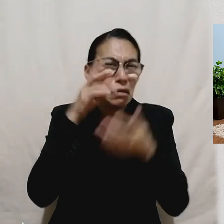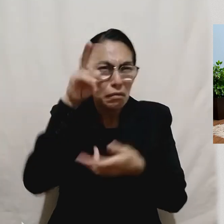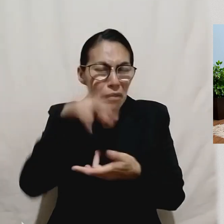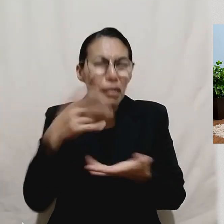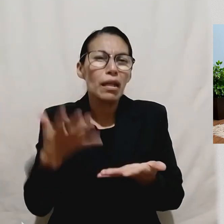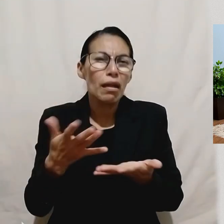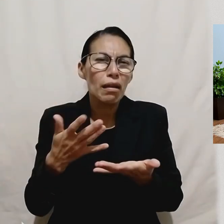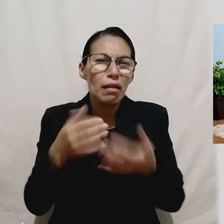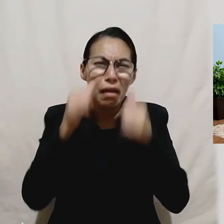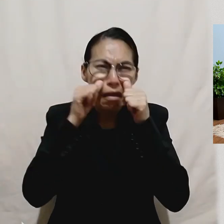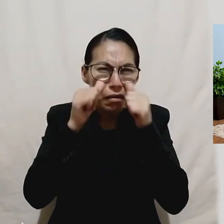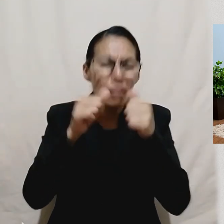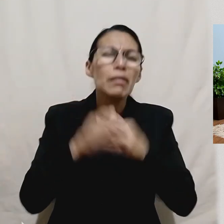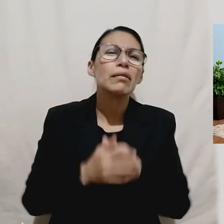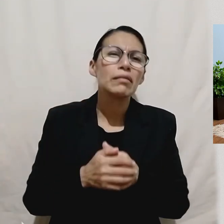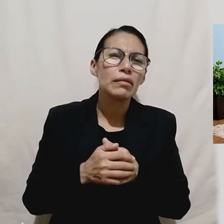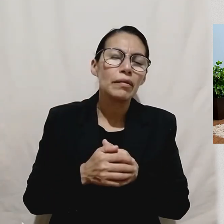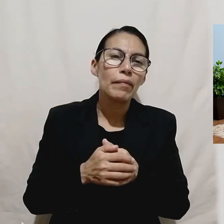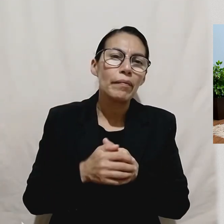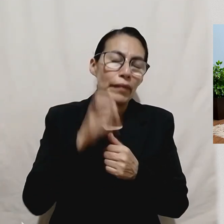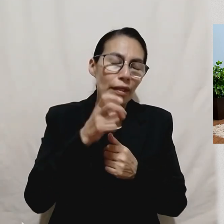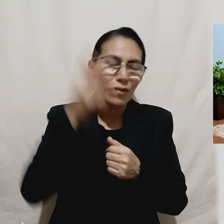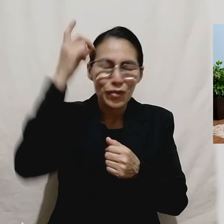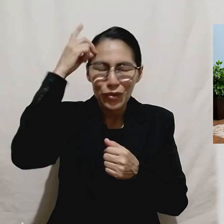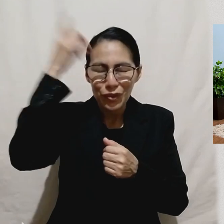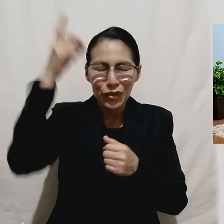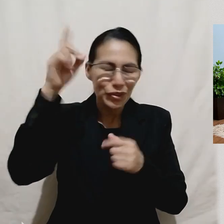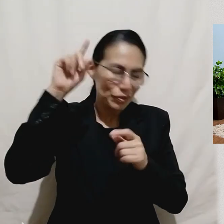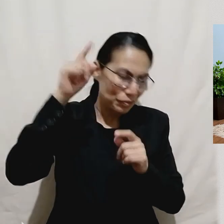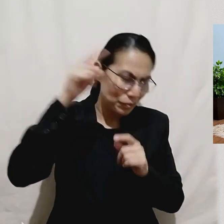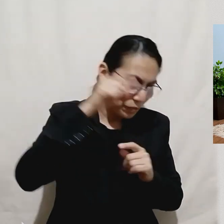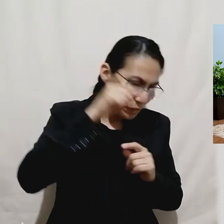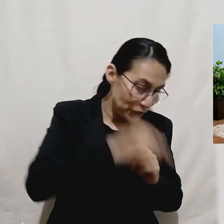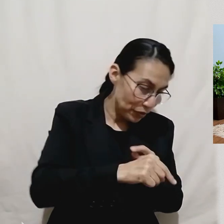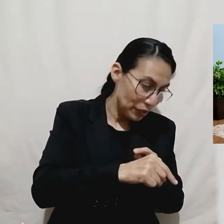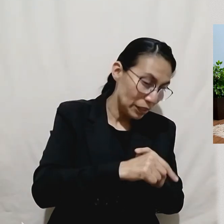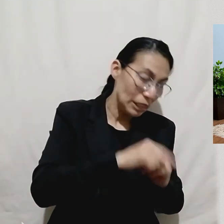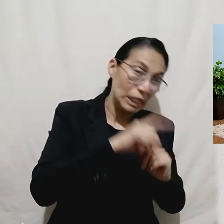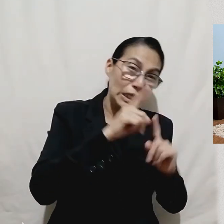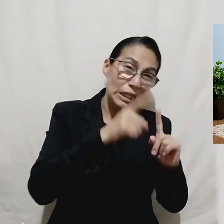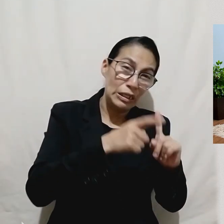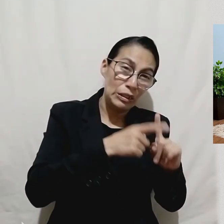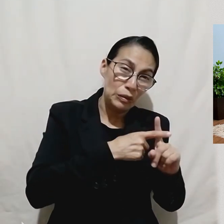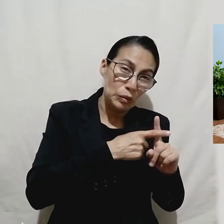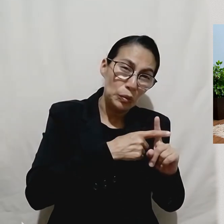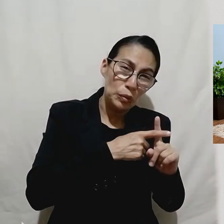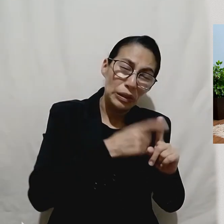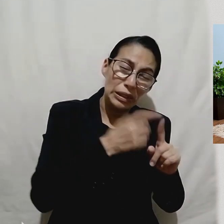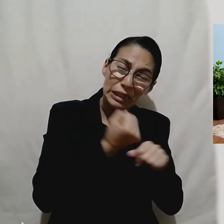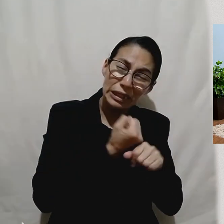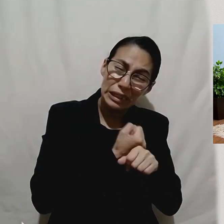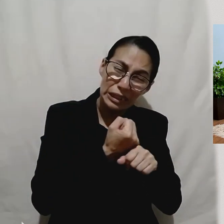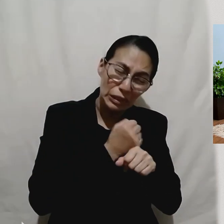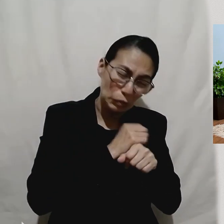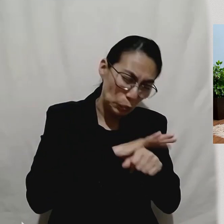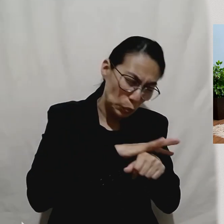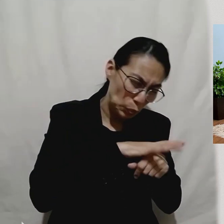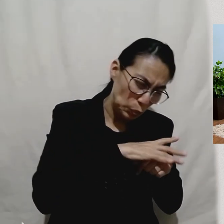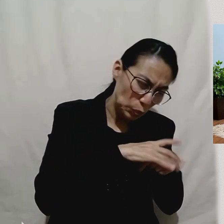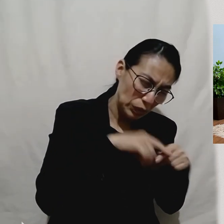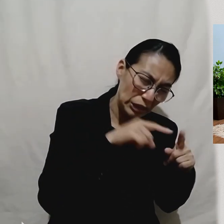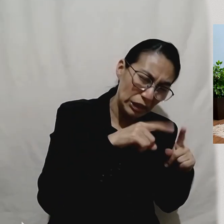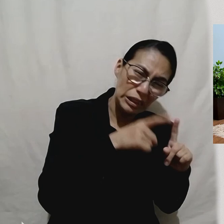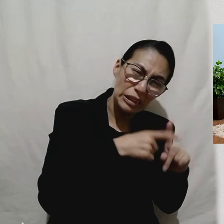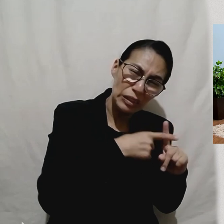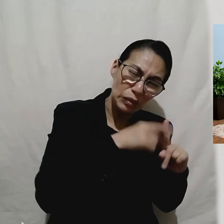y mecanismo lo abrió Jesús con la sangre que vertió en la cruz abrió acceso directo